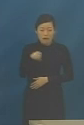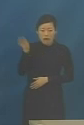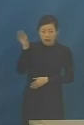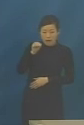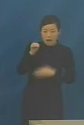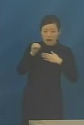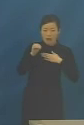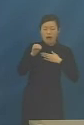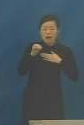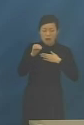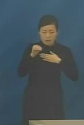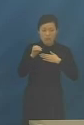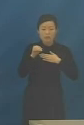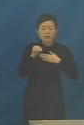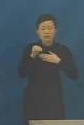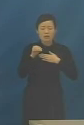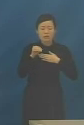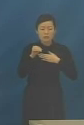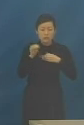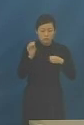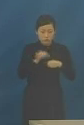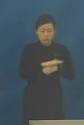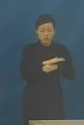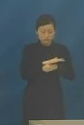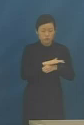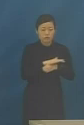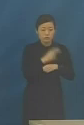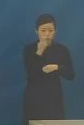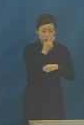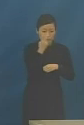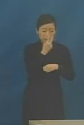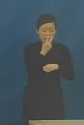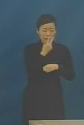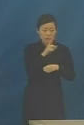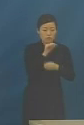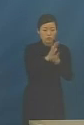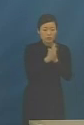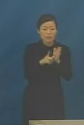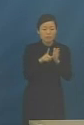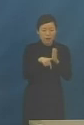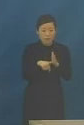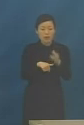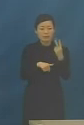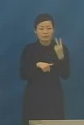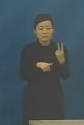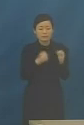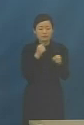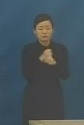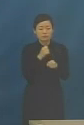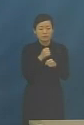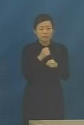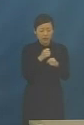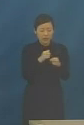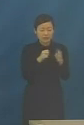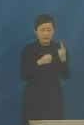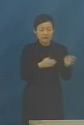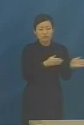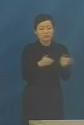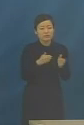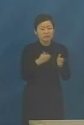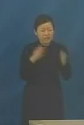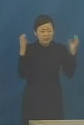騒音調査権の方では2基用意をしましてその騒音調査をさせていただきまし